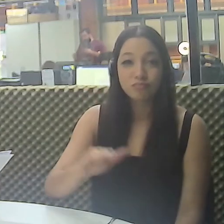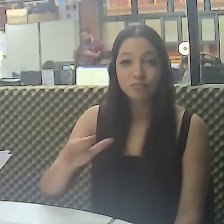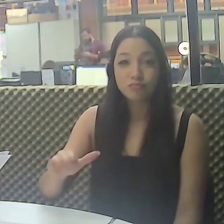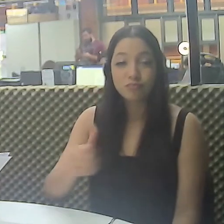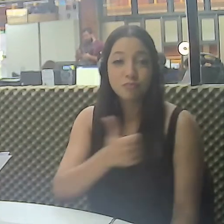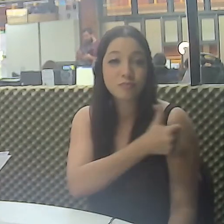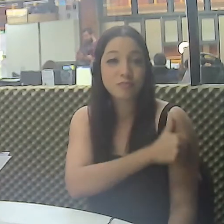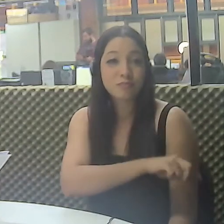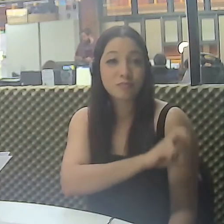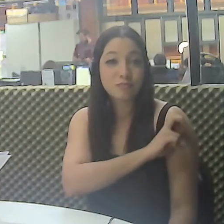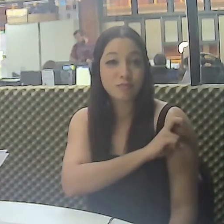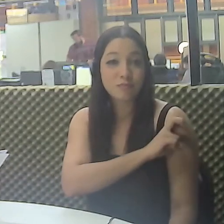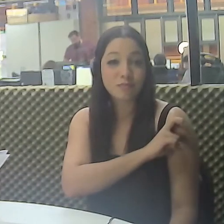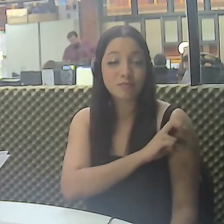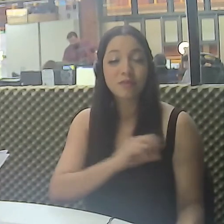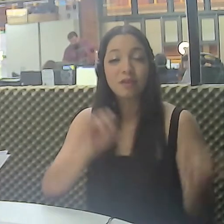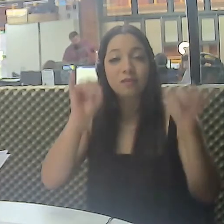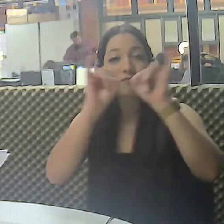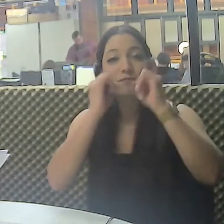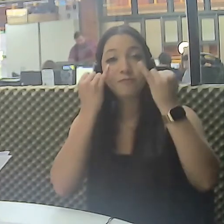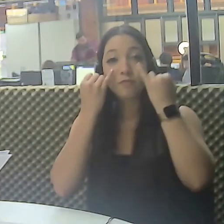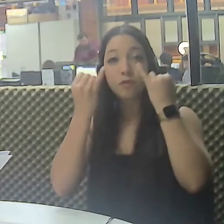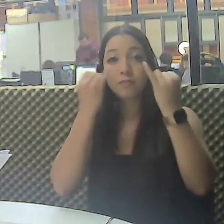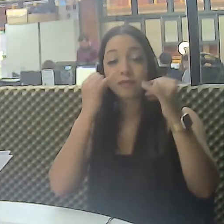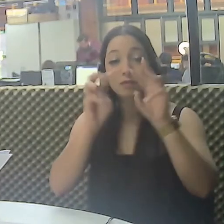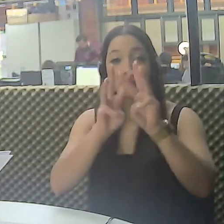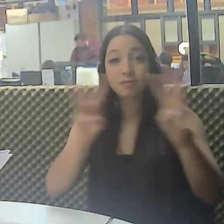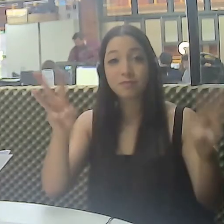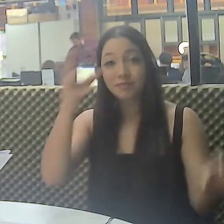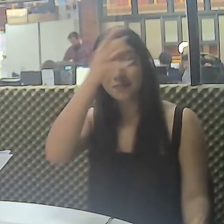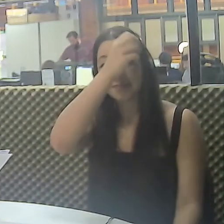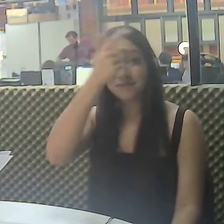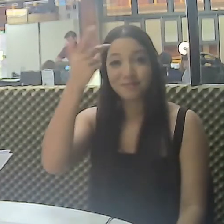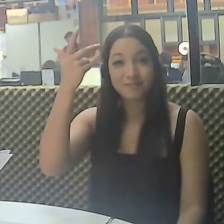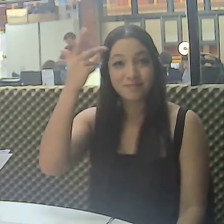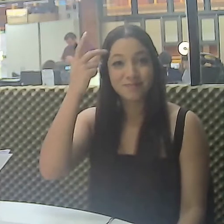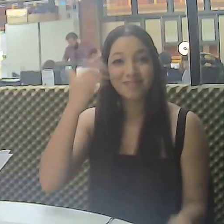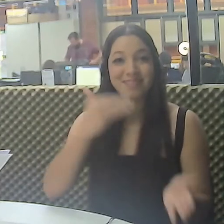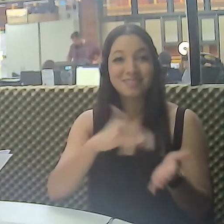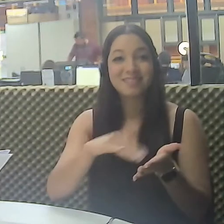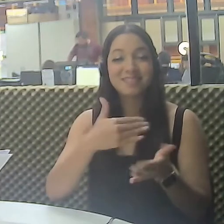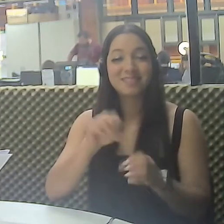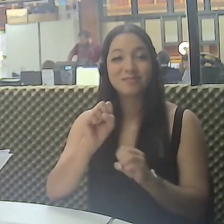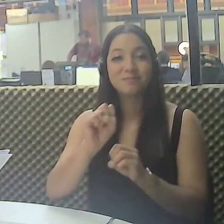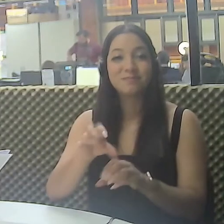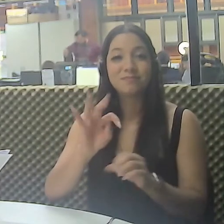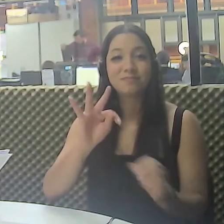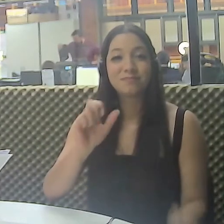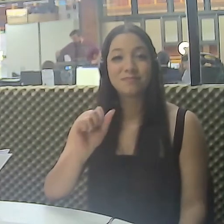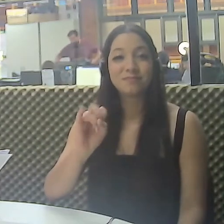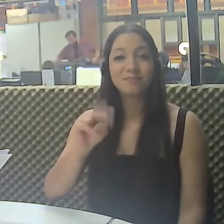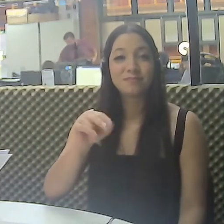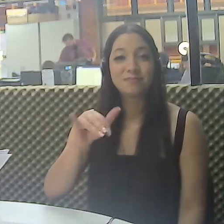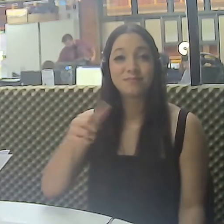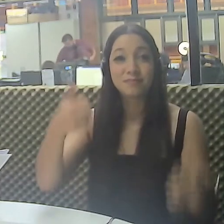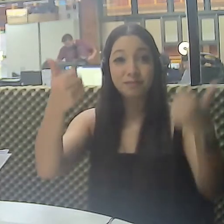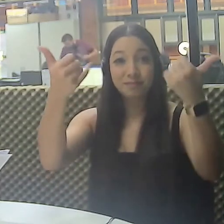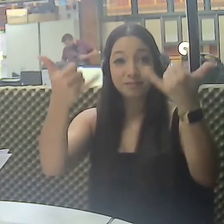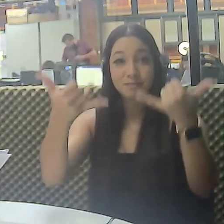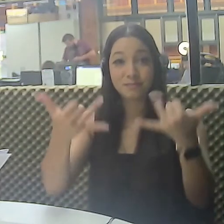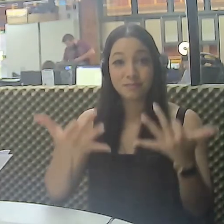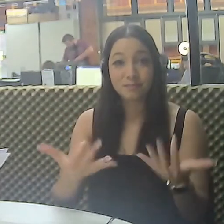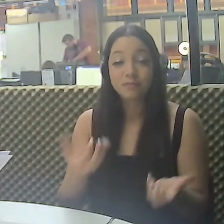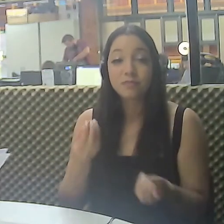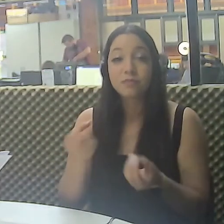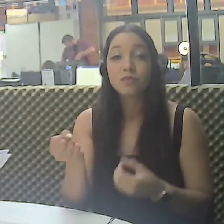ao quinto ano. Mais informações você encontra no portal da Prefeitura. A secretária de Educação, Tânia Toledo, nos explica um pouco mais sobre